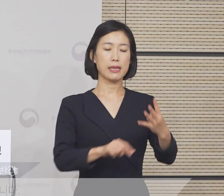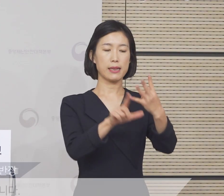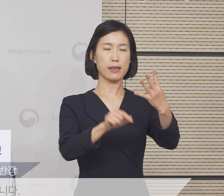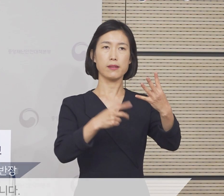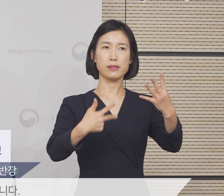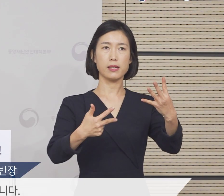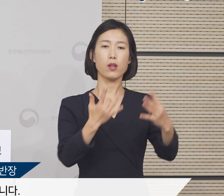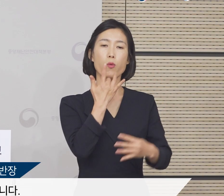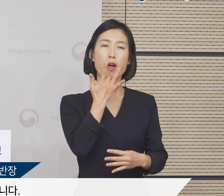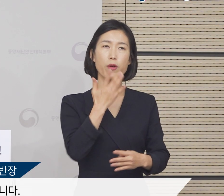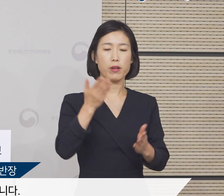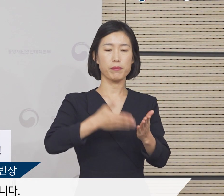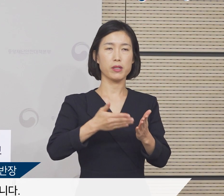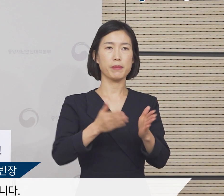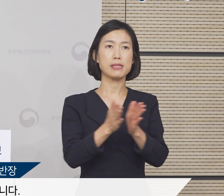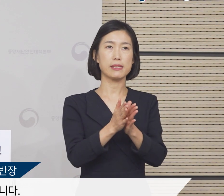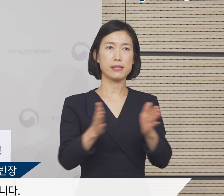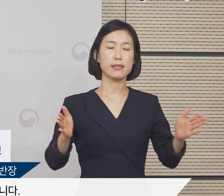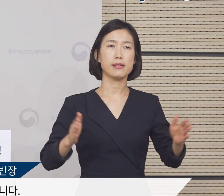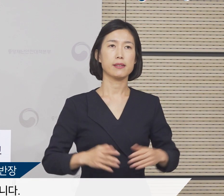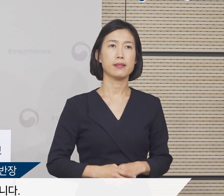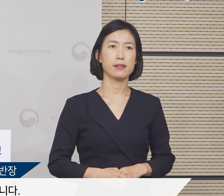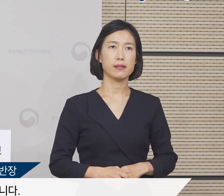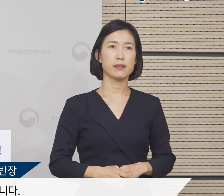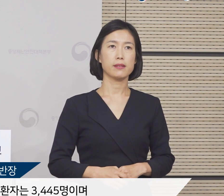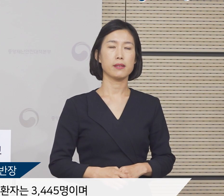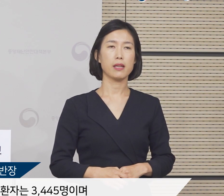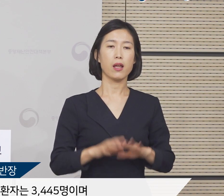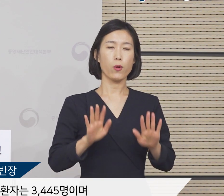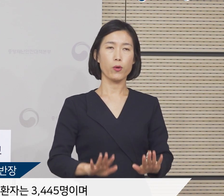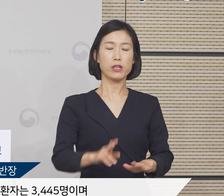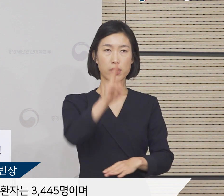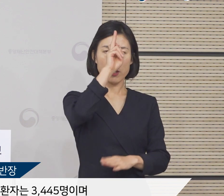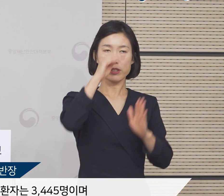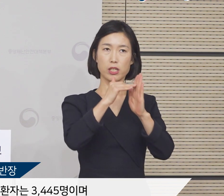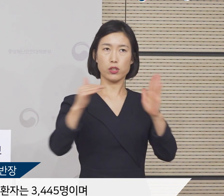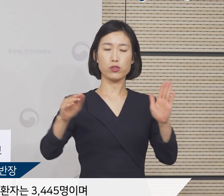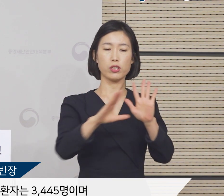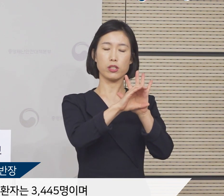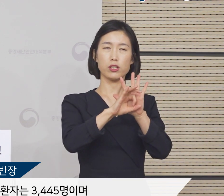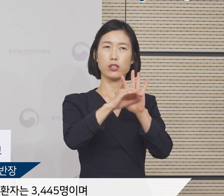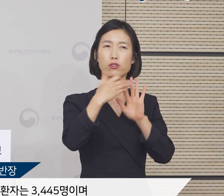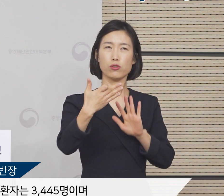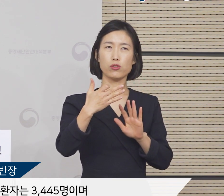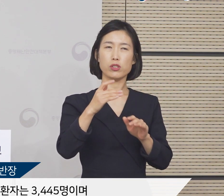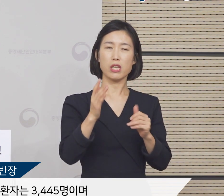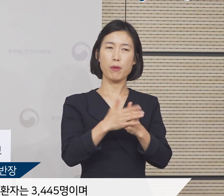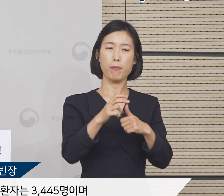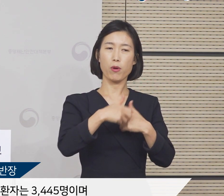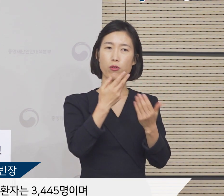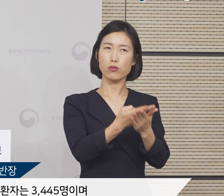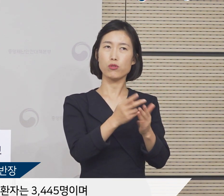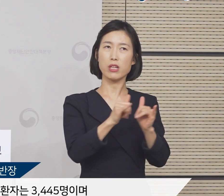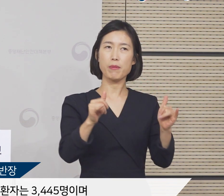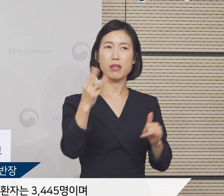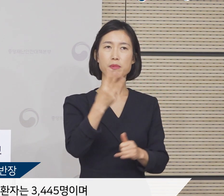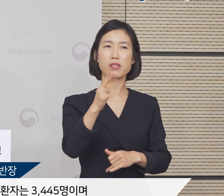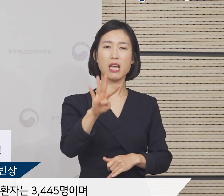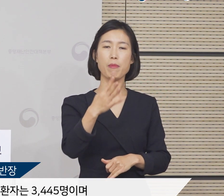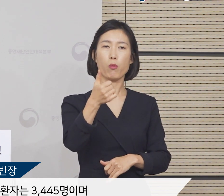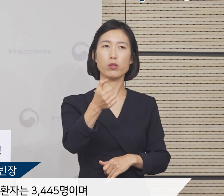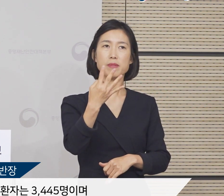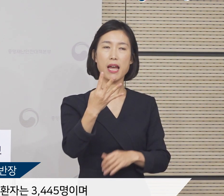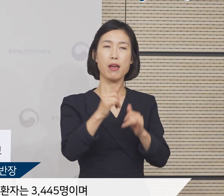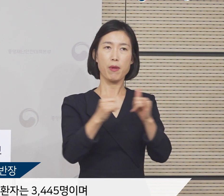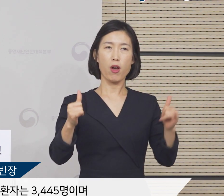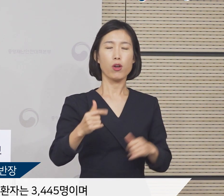4월 7일 화요일 정례 브리핑을 시작하겠습니다. 오늘 0시 기준 코로나19로 치료받고 있는 환자는